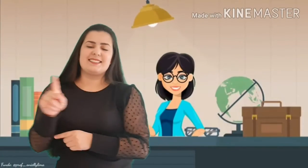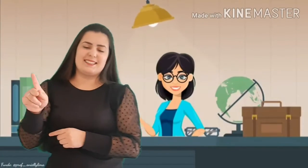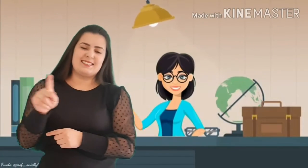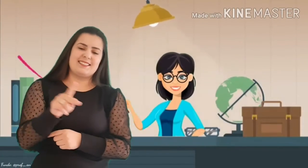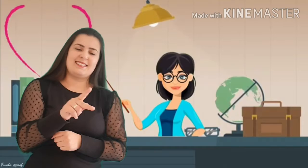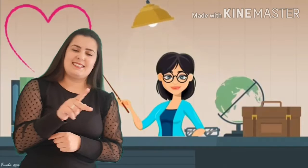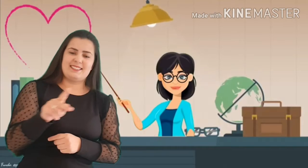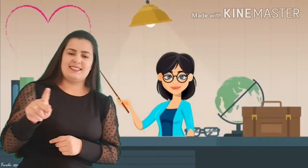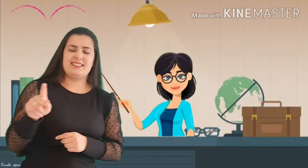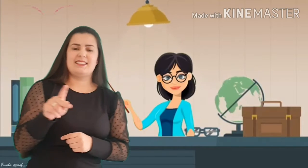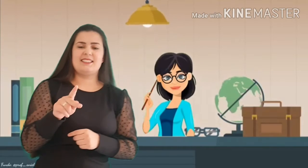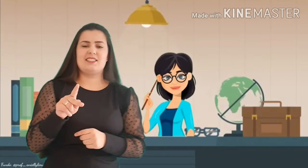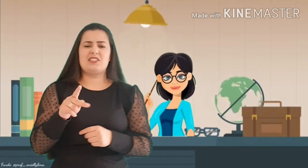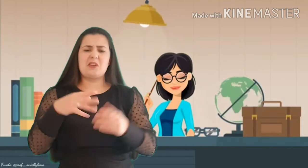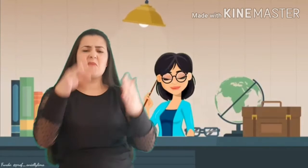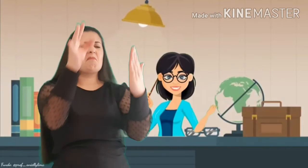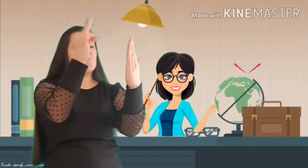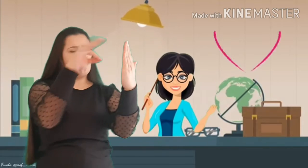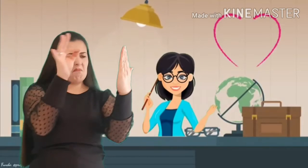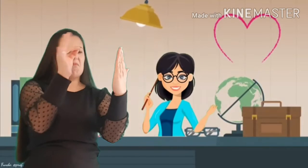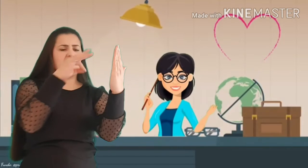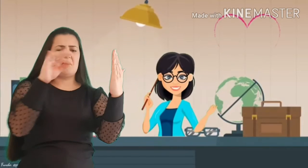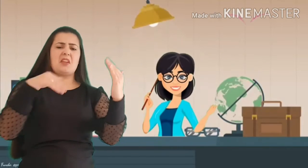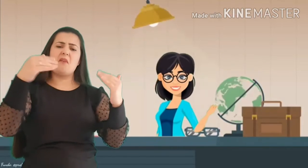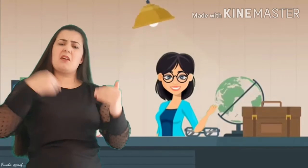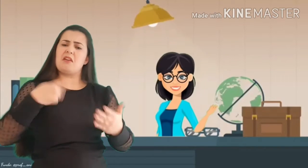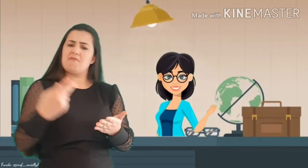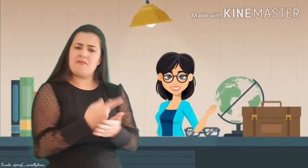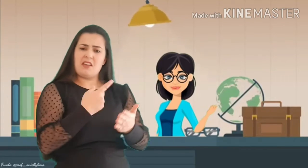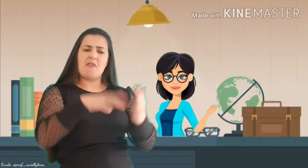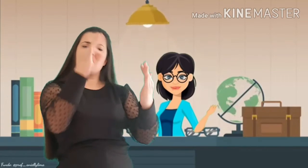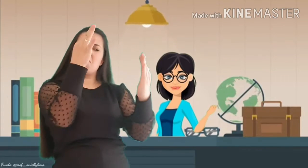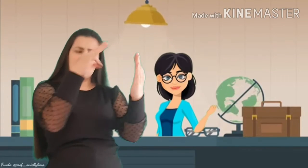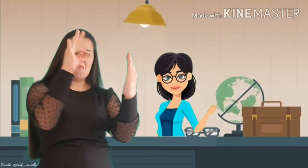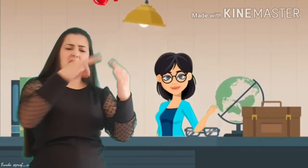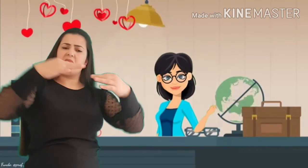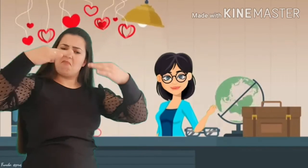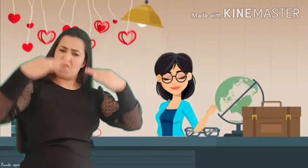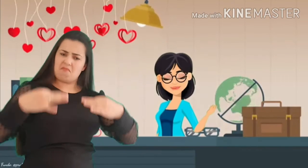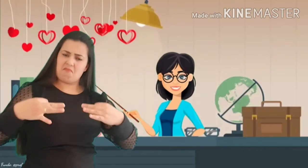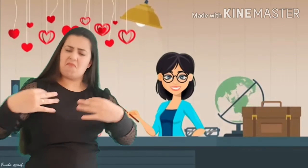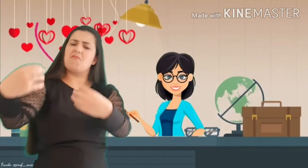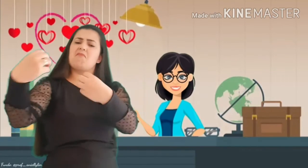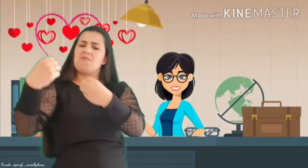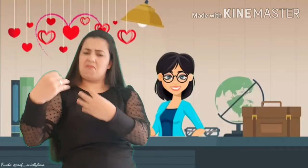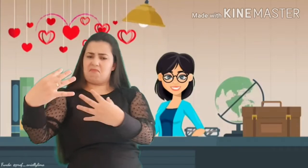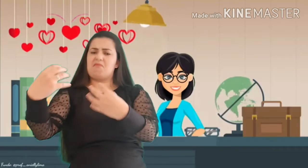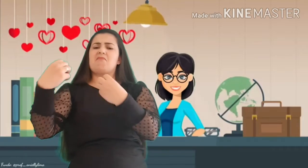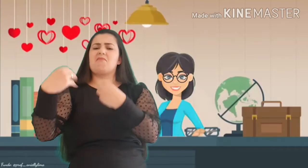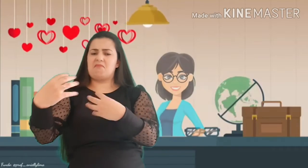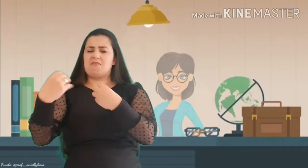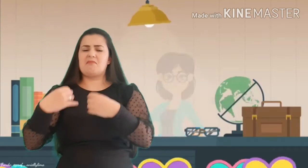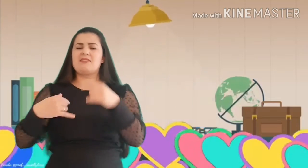Professora, que corrige os erros meus, me ensina a dizer te amo, mas